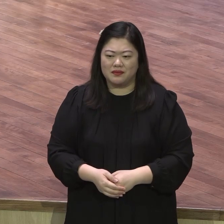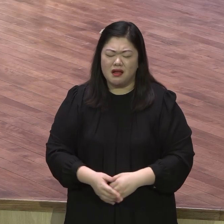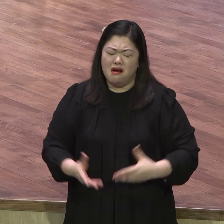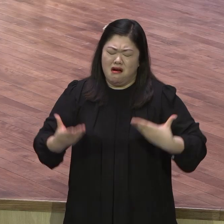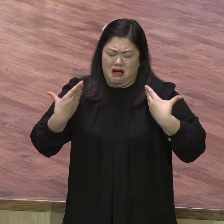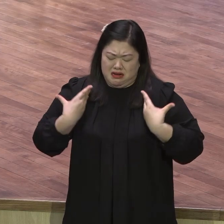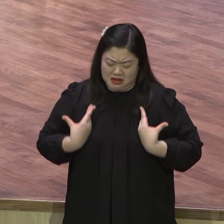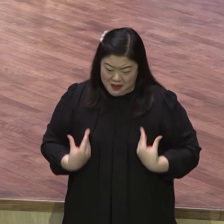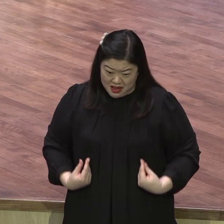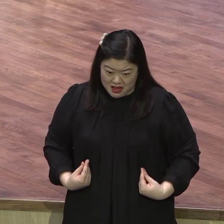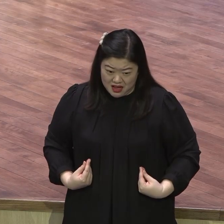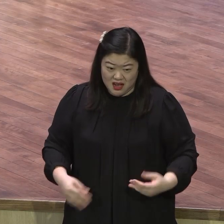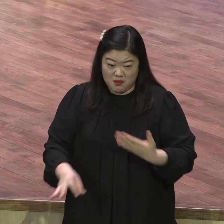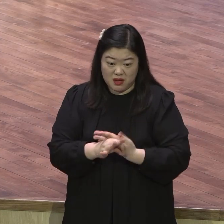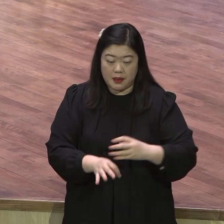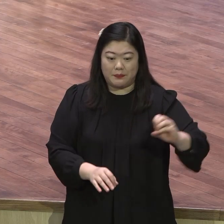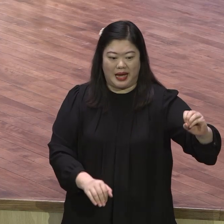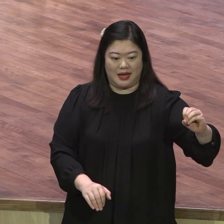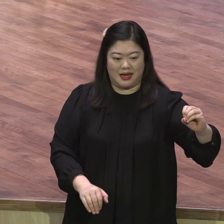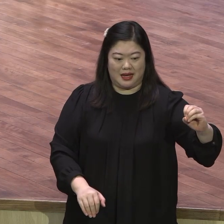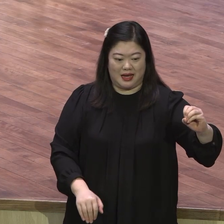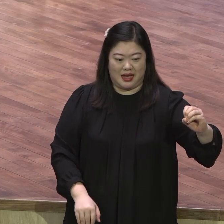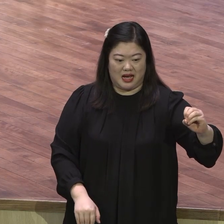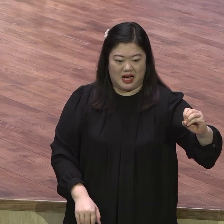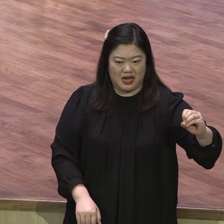난 크리찬이다이다 그랬어요. 그랬어요.